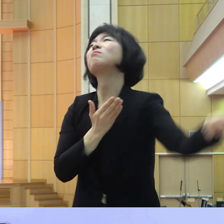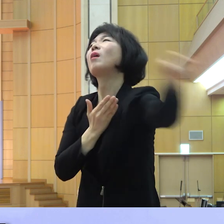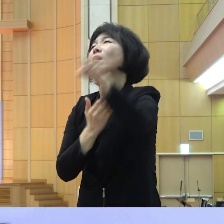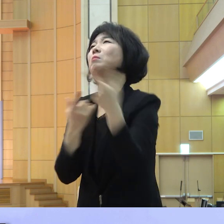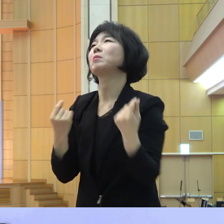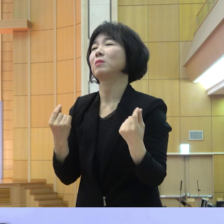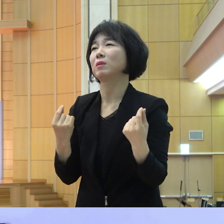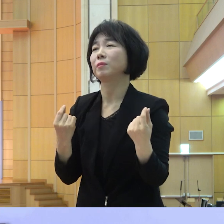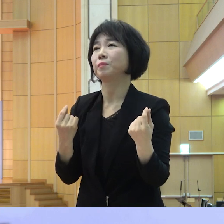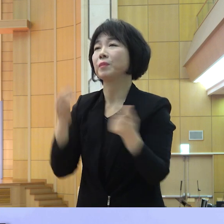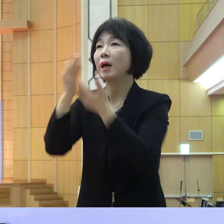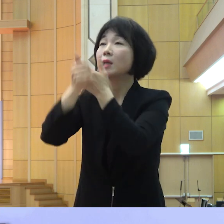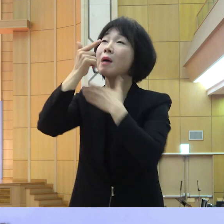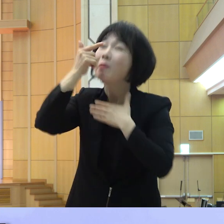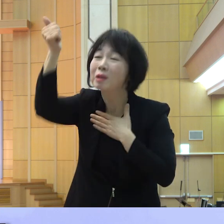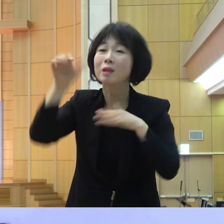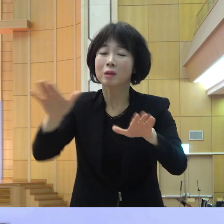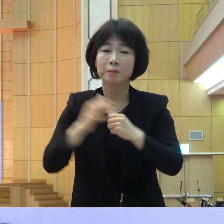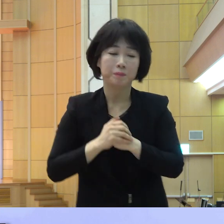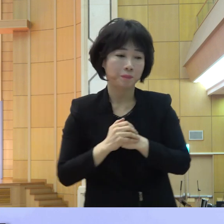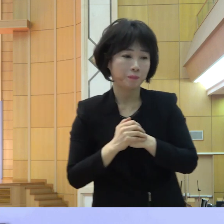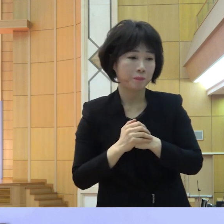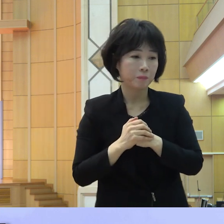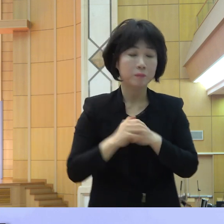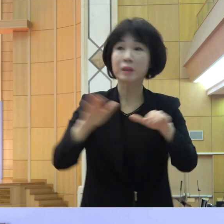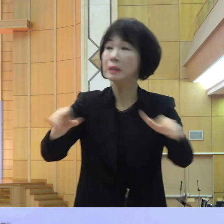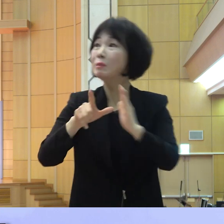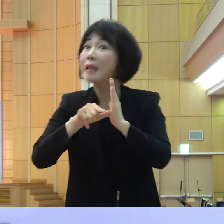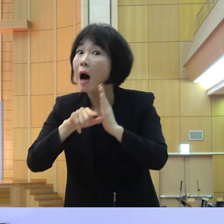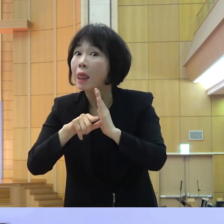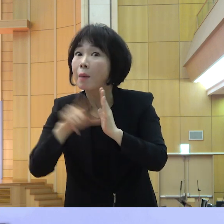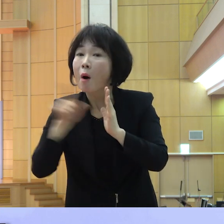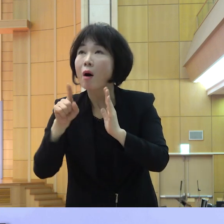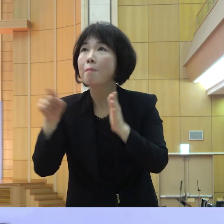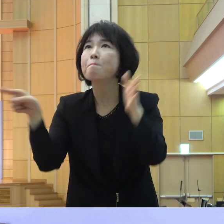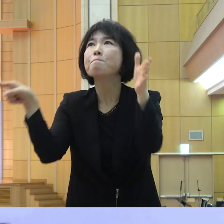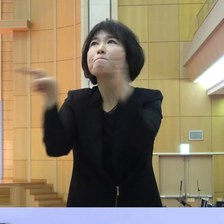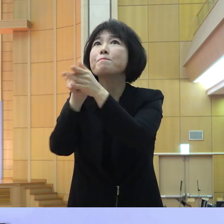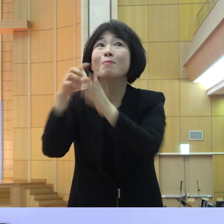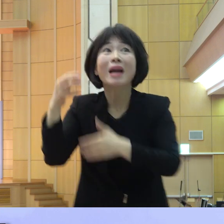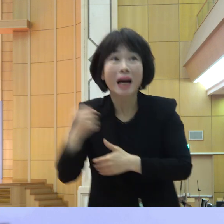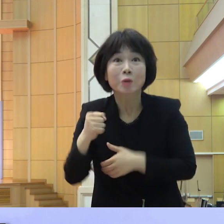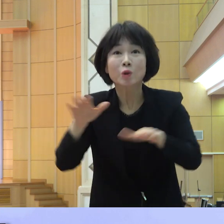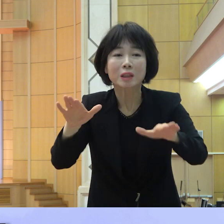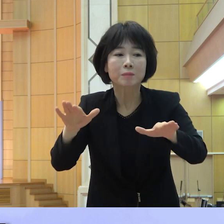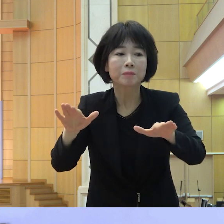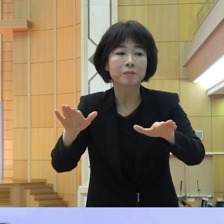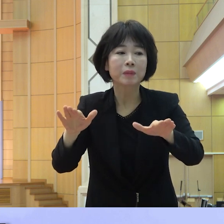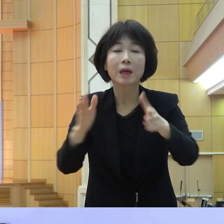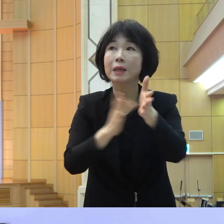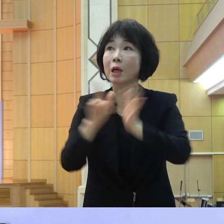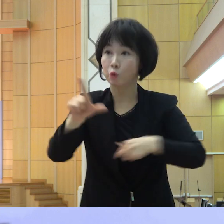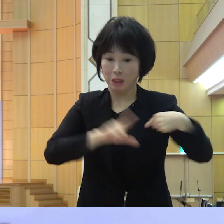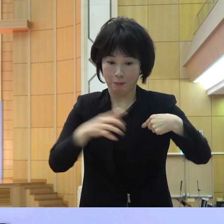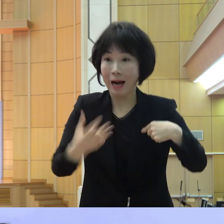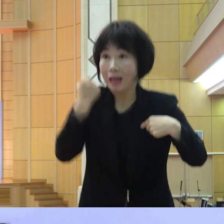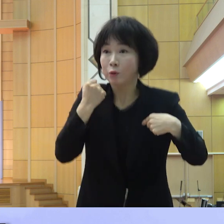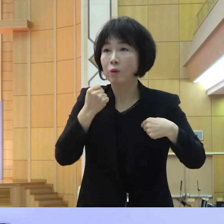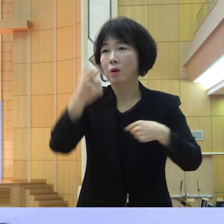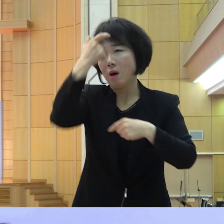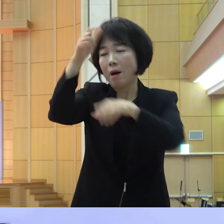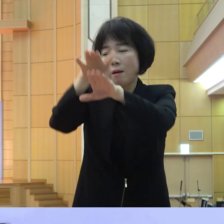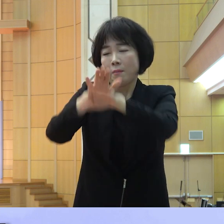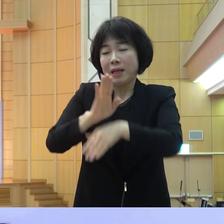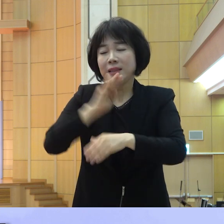도와주시옵소서. 아버지 하나님, 무엇보다도 이 시간에는 믿음으로 하나님 앞에 예수 이름으로